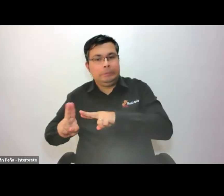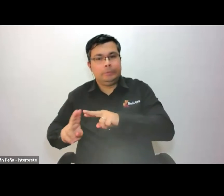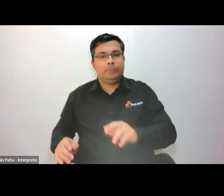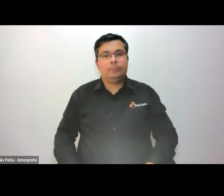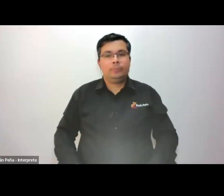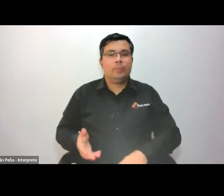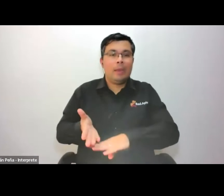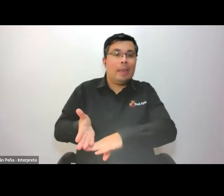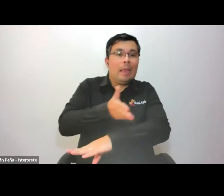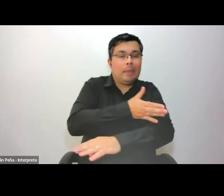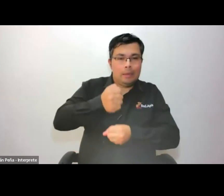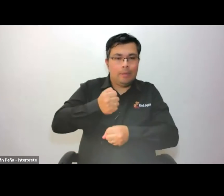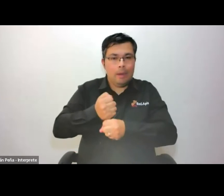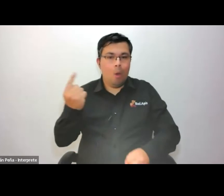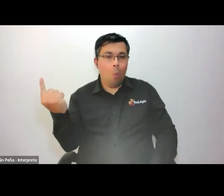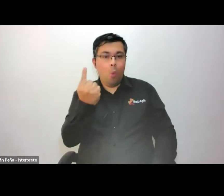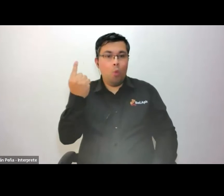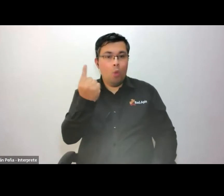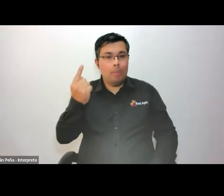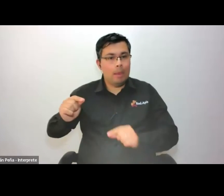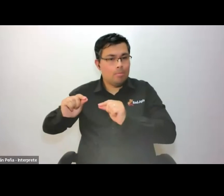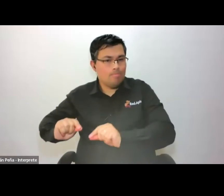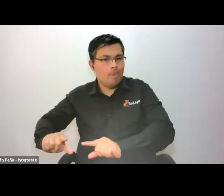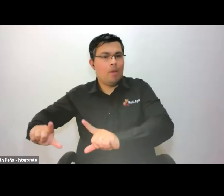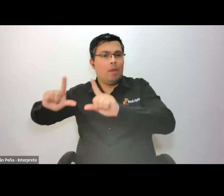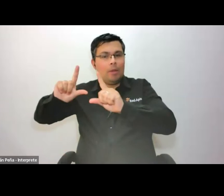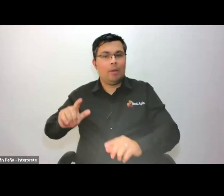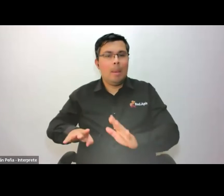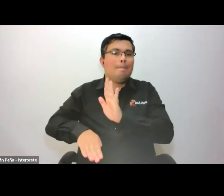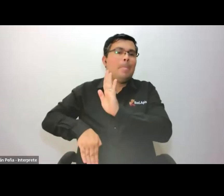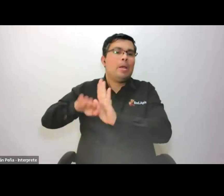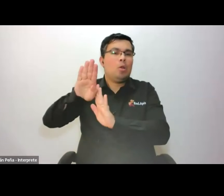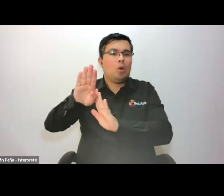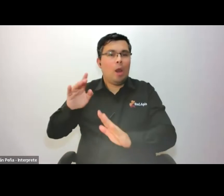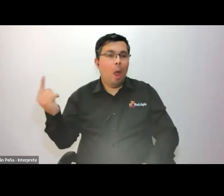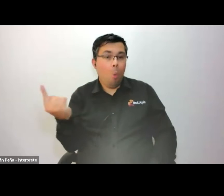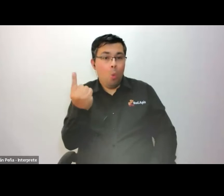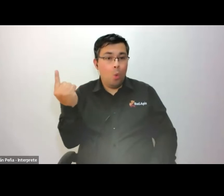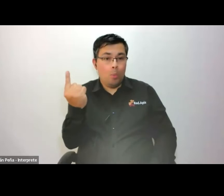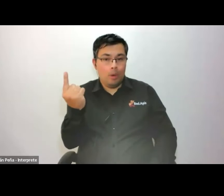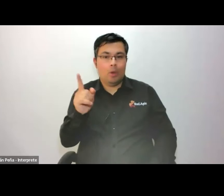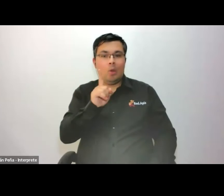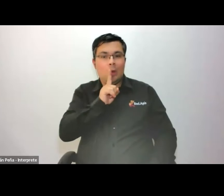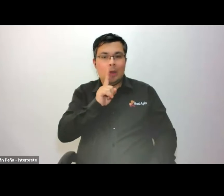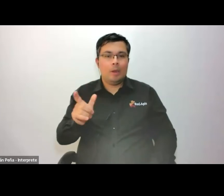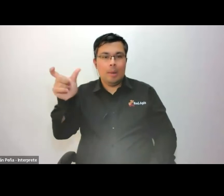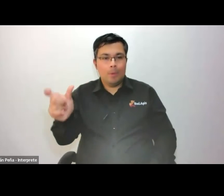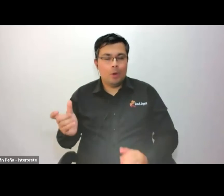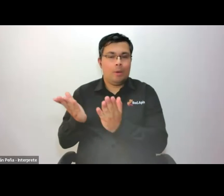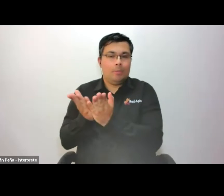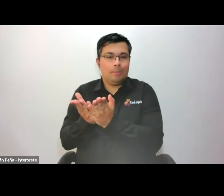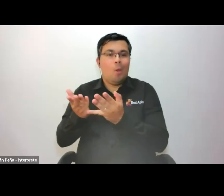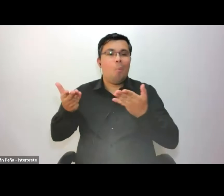autonomía progresiva, mayor autonomía va a desplegar el estudiante. Por lo tanto, por eso también tengo